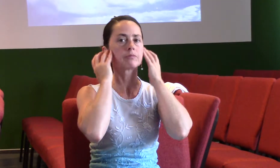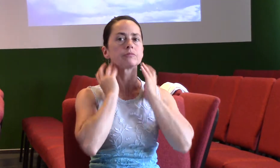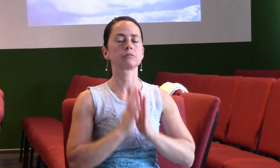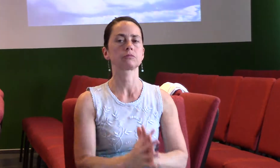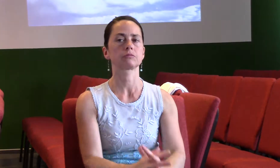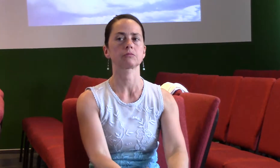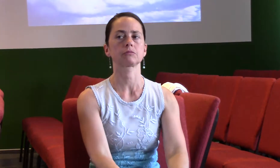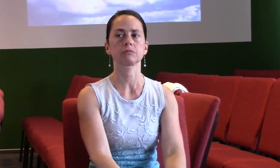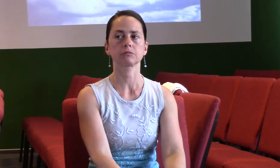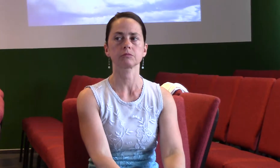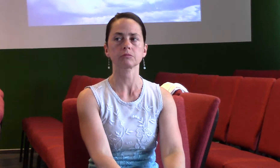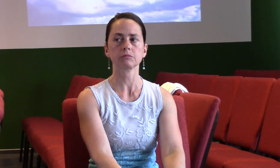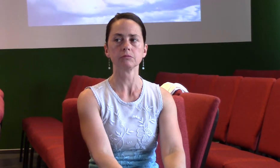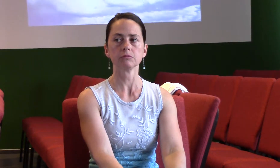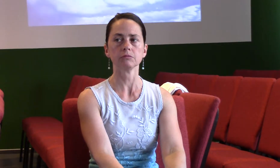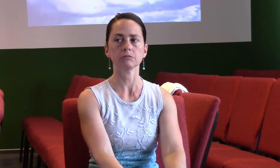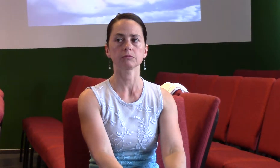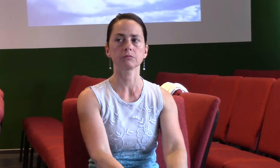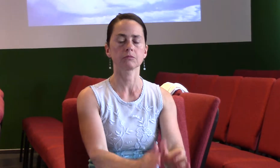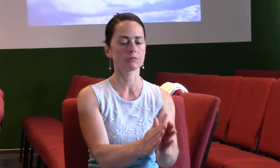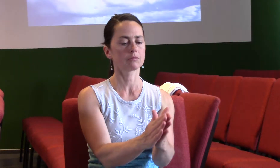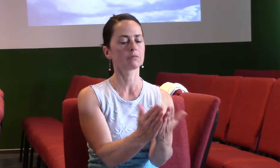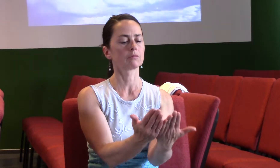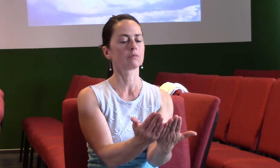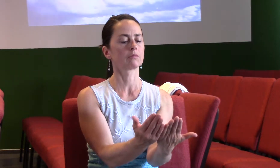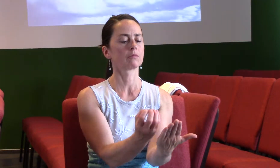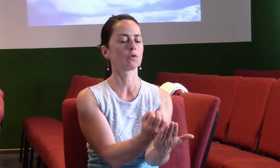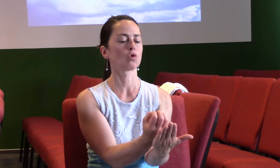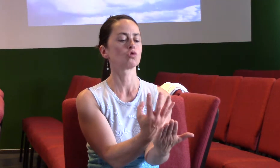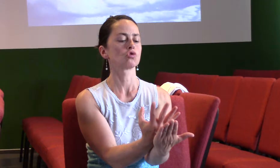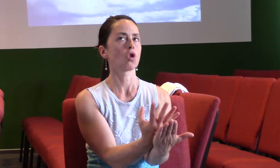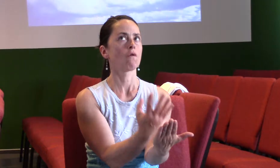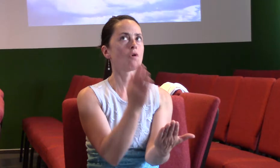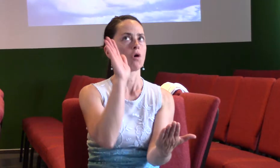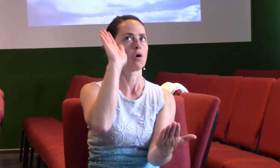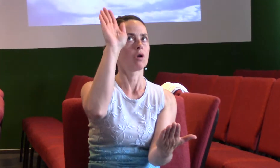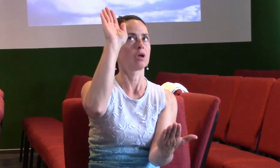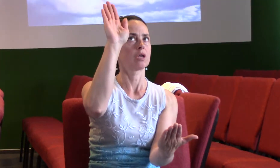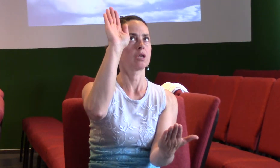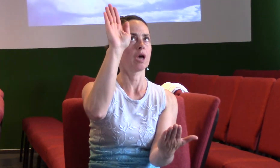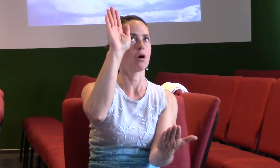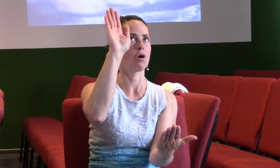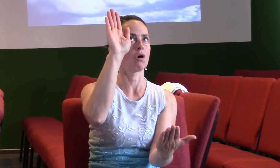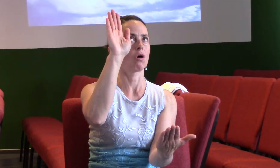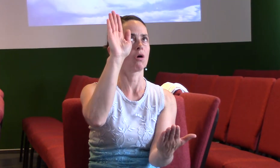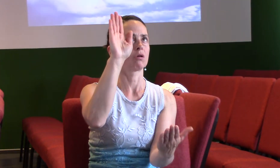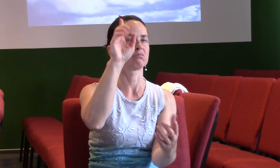tak se to slovo nestane, které se mělo stát a nebo mohlo